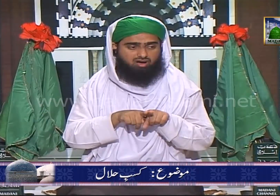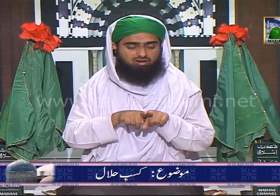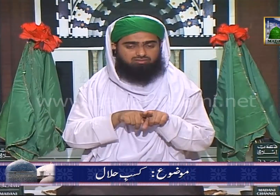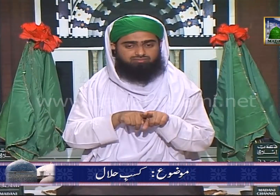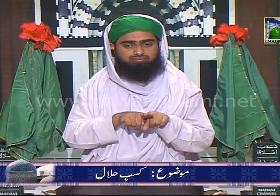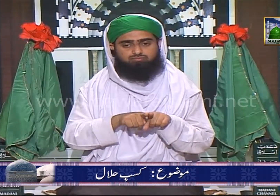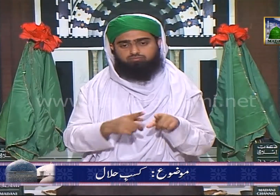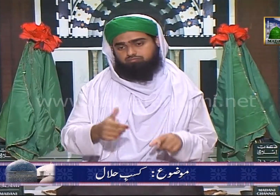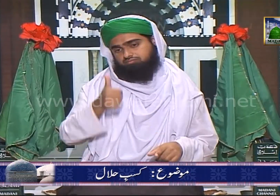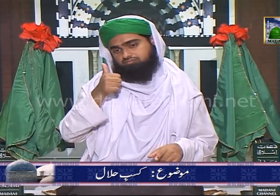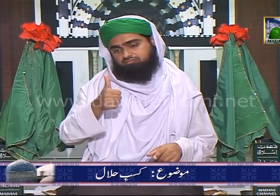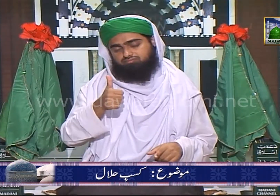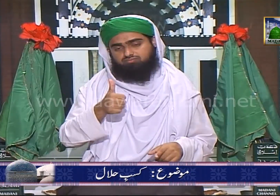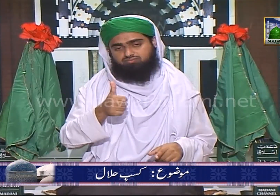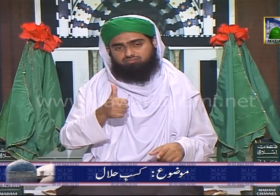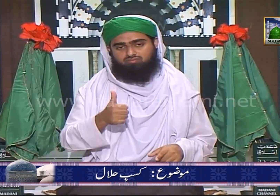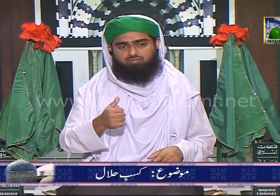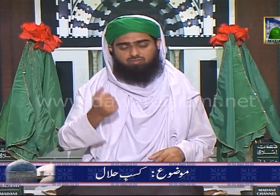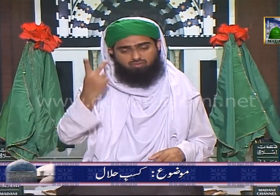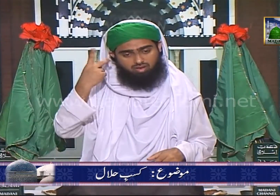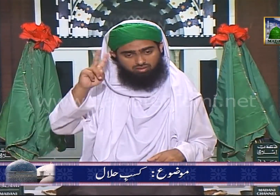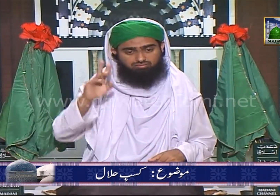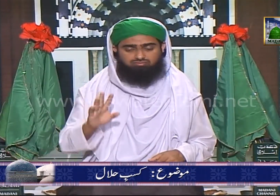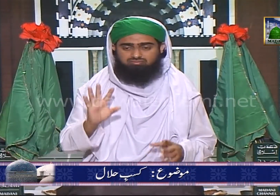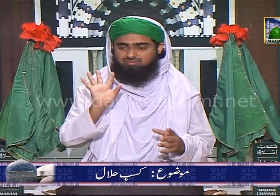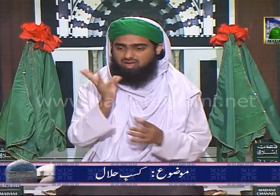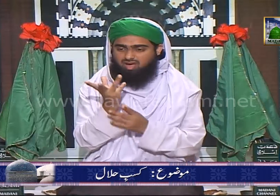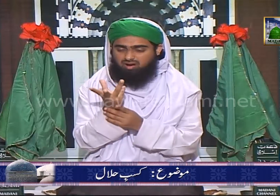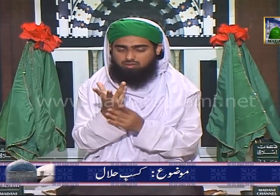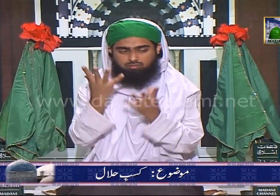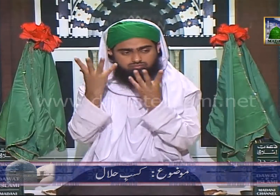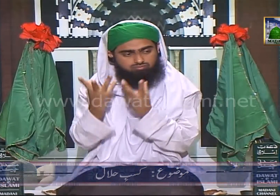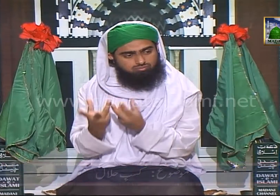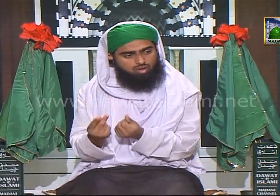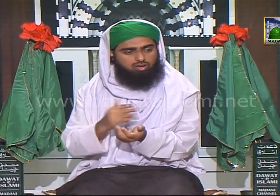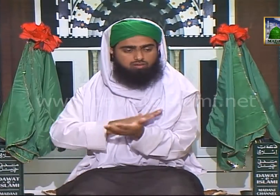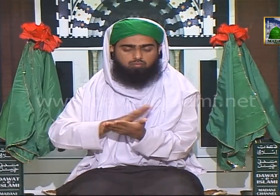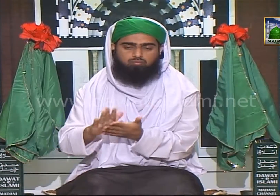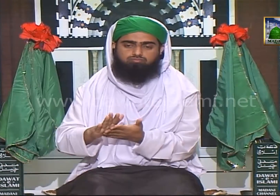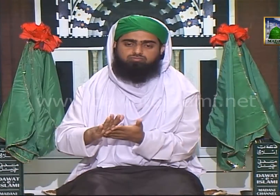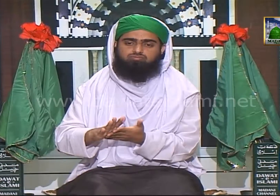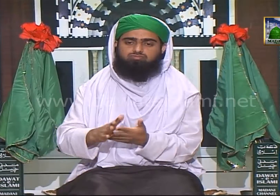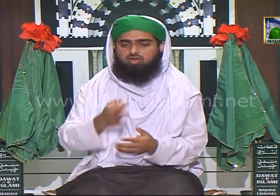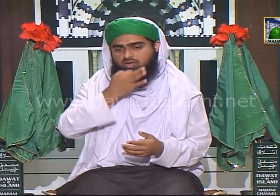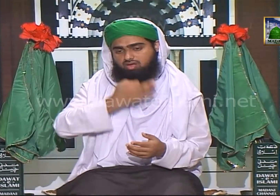اللہ کہنا زیادہ افضل ہو گیا کہ میری سلطنت تو ایک نہ ایک دن فنا ہو جائے گی، سبحان اللہ کہنا اس کا باقی رہ